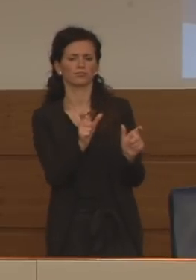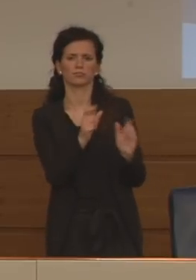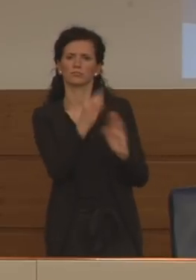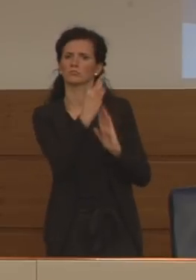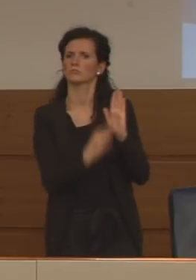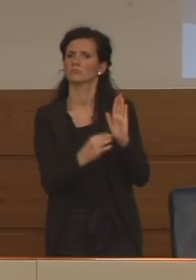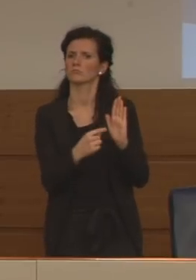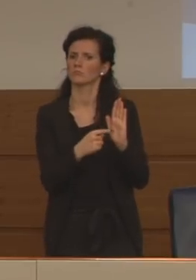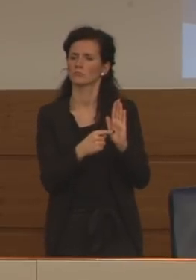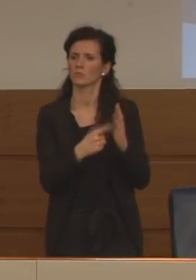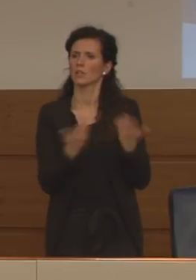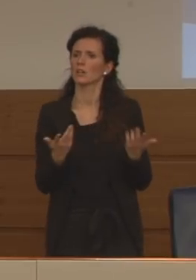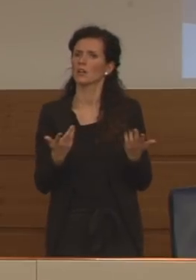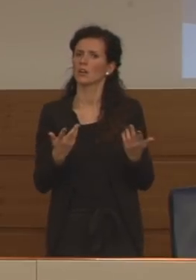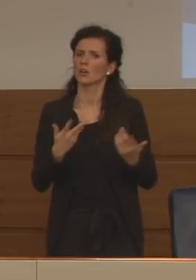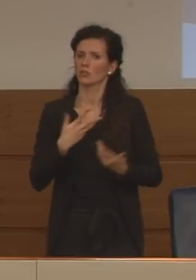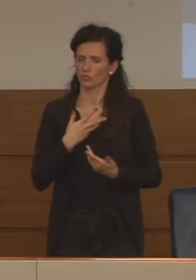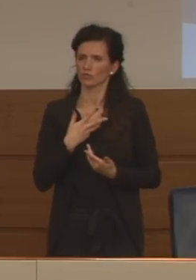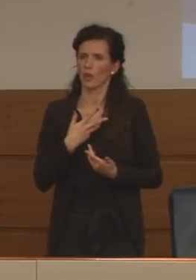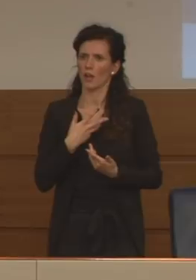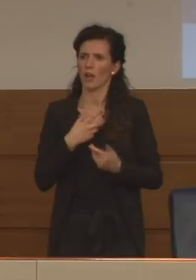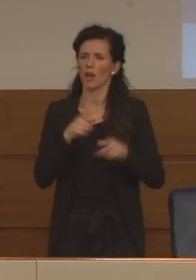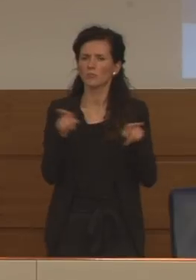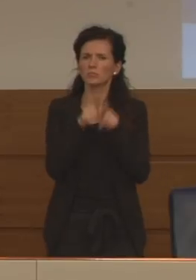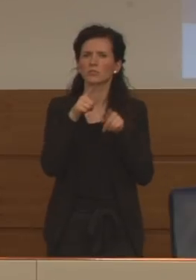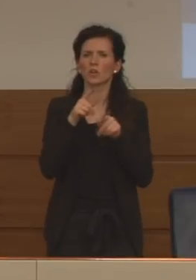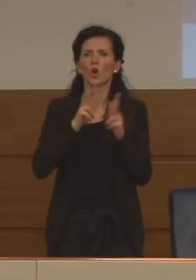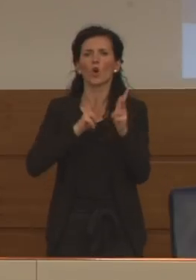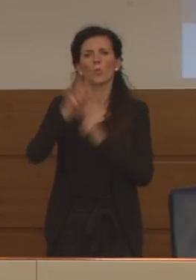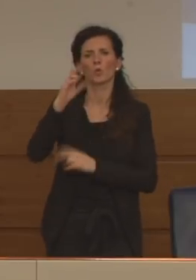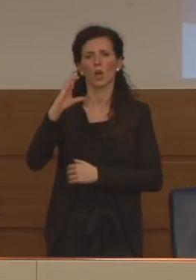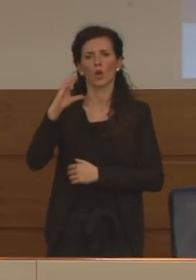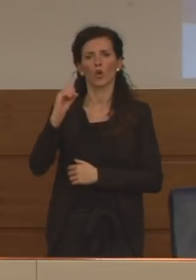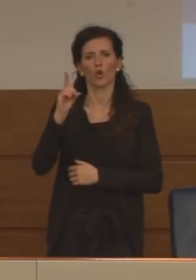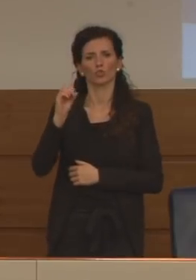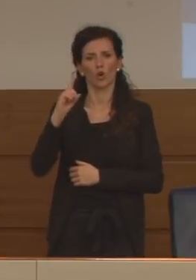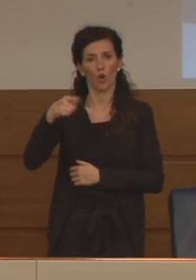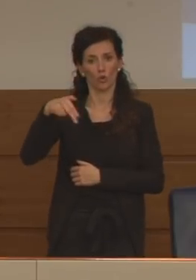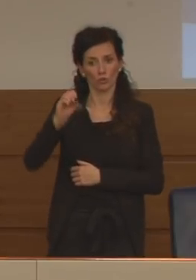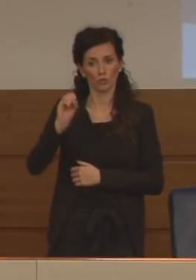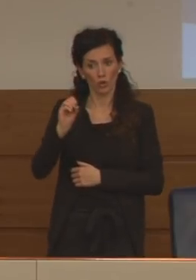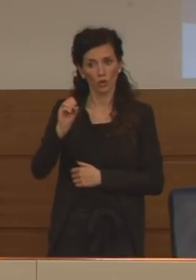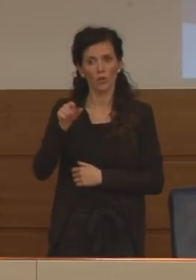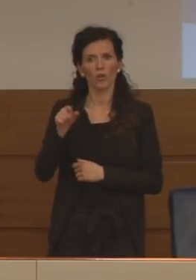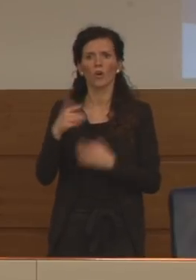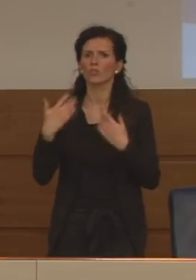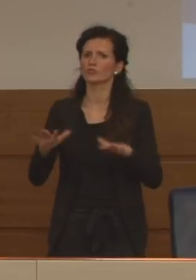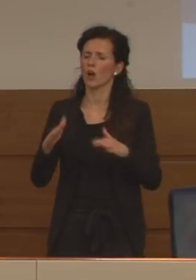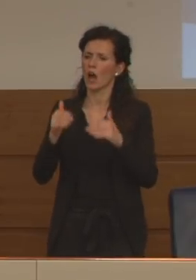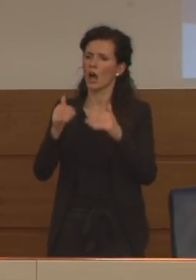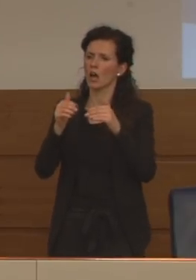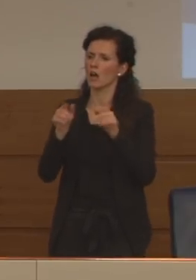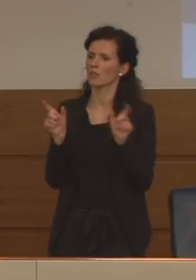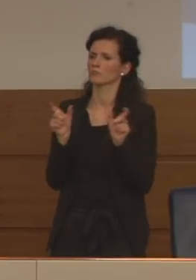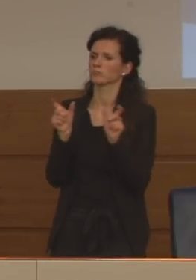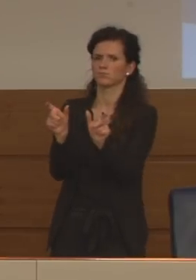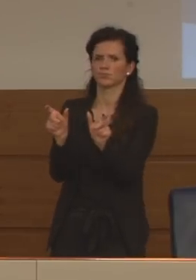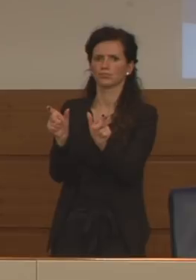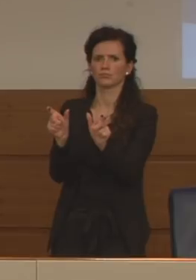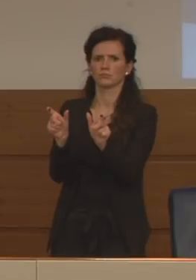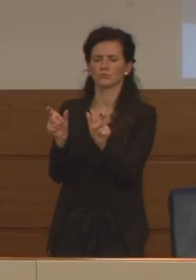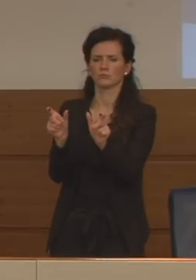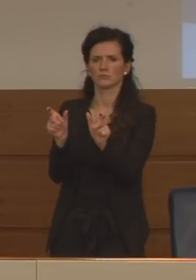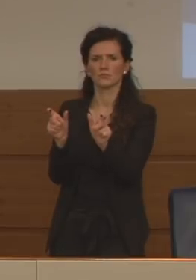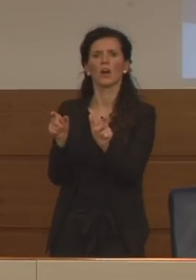l'esempio anche della zona diciamo dei comuni di codogno che sono stati cinturati e dove effettivamente la